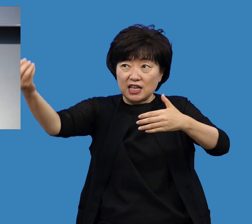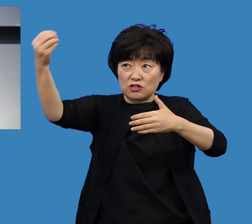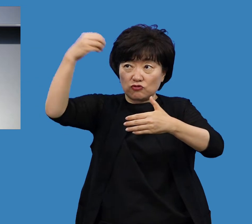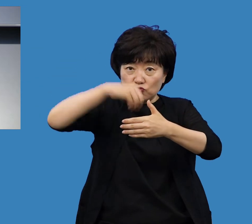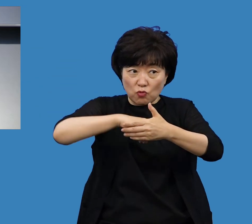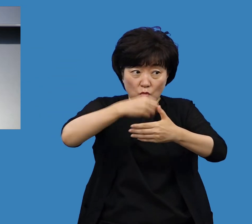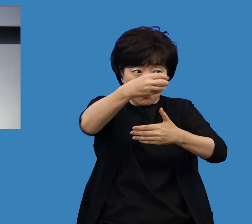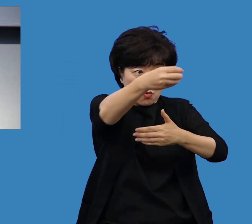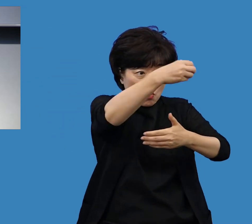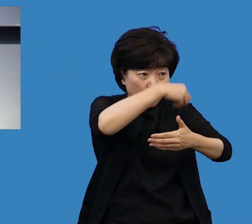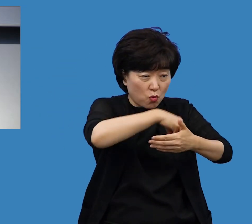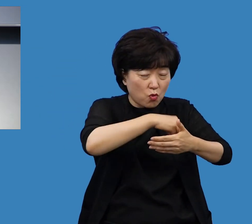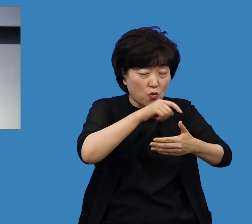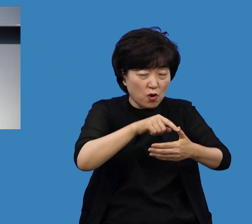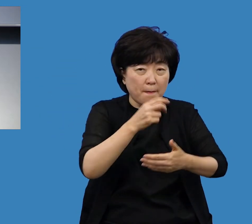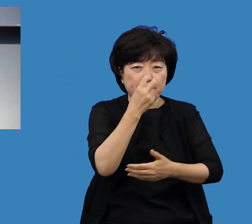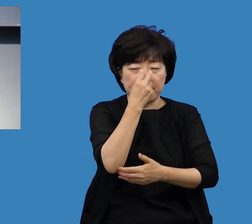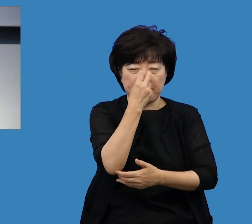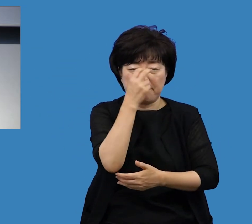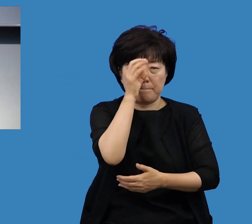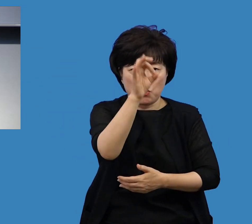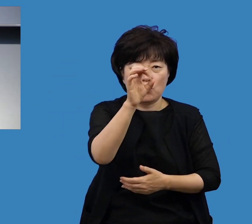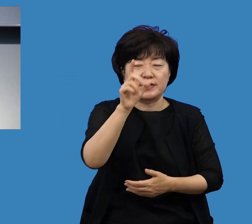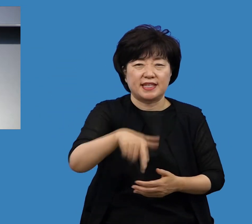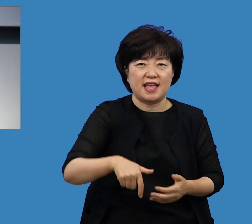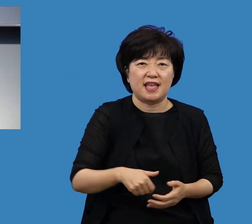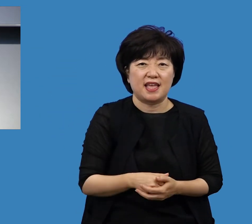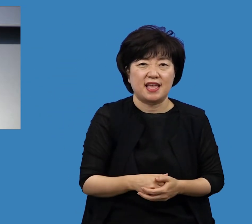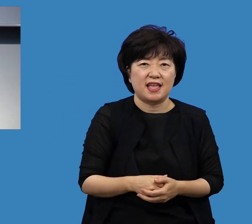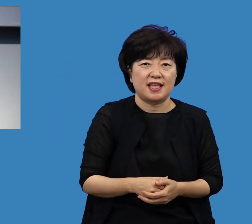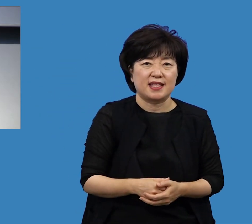봄으로. 볼 때 들어오는 거예요. 볼 때.